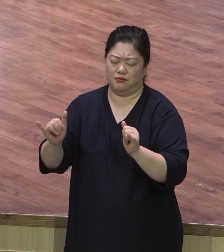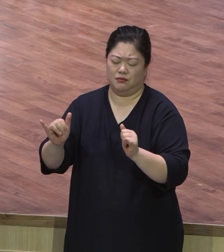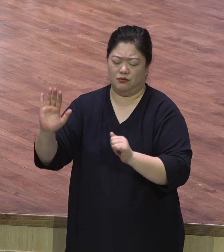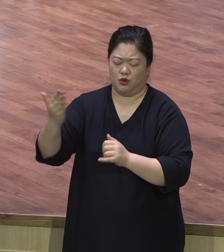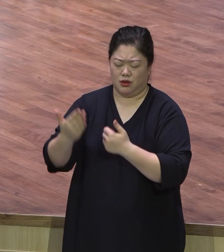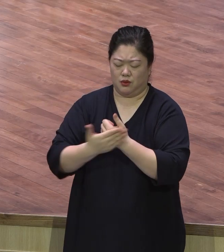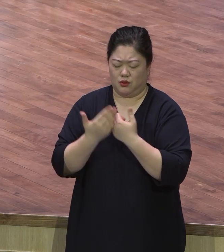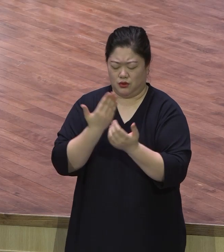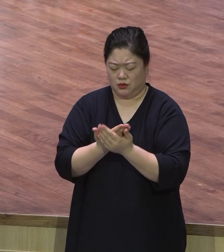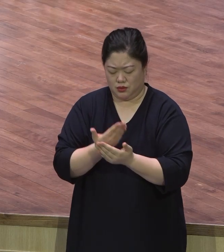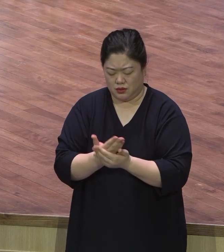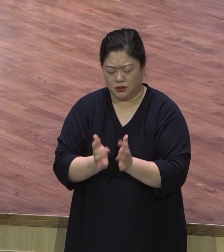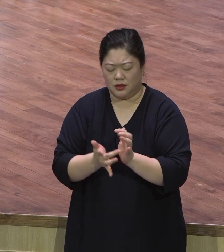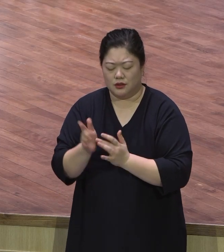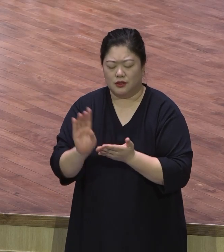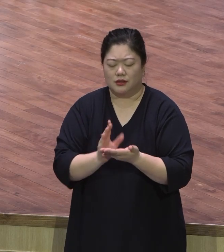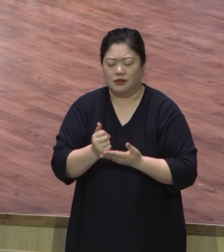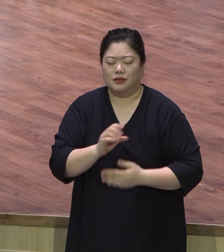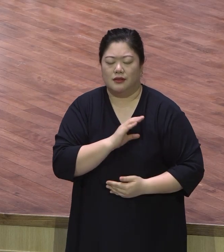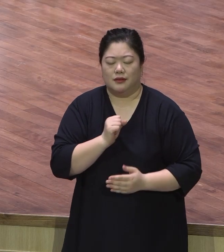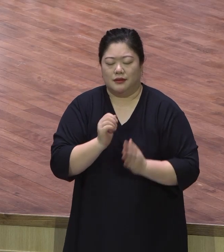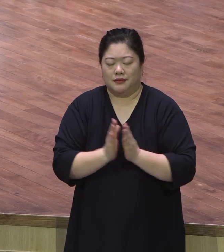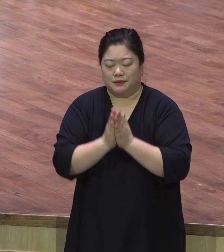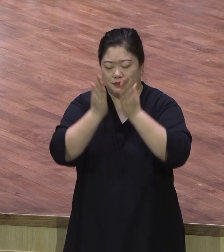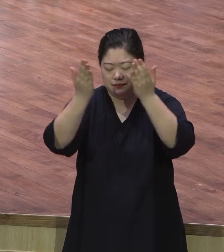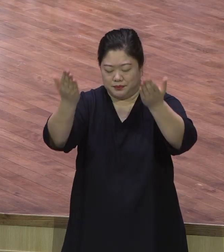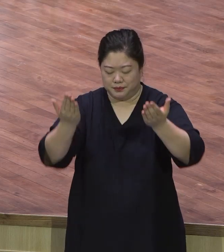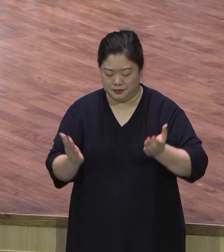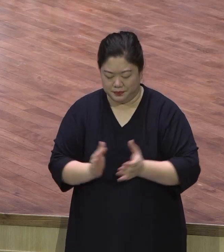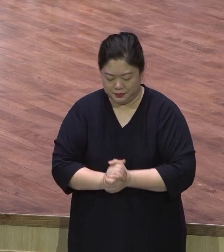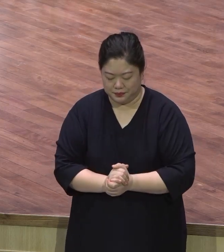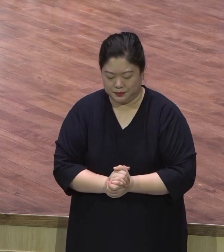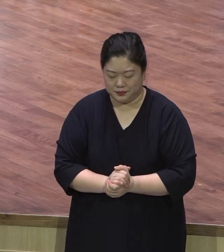주옵사사 예수께서는 받도록 기도합니다 아멘 아멘